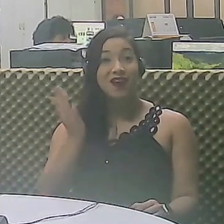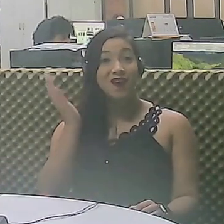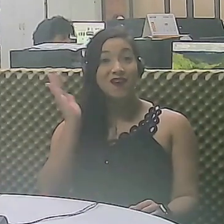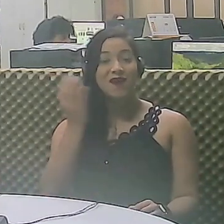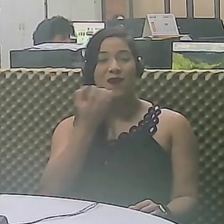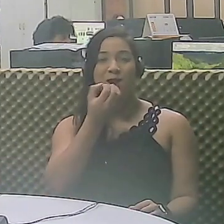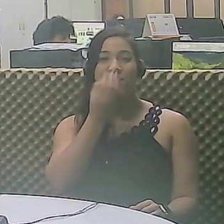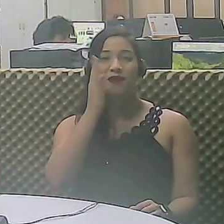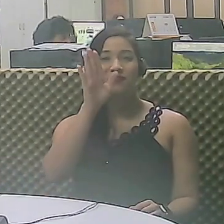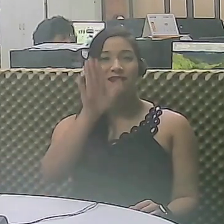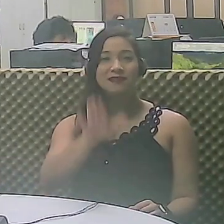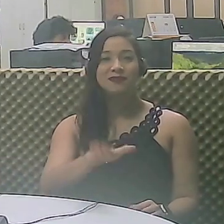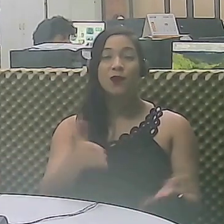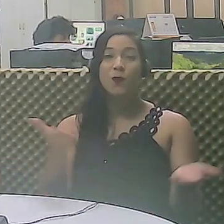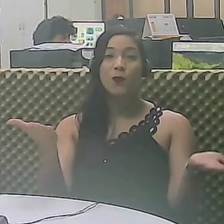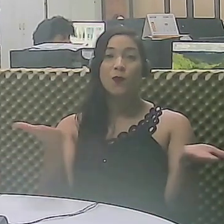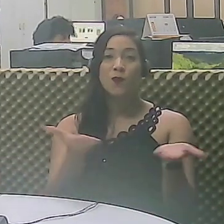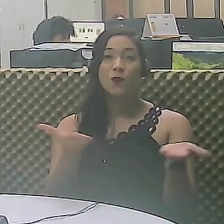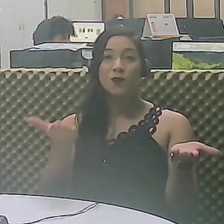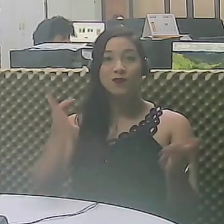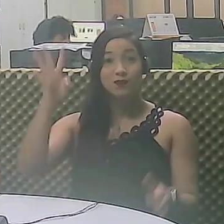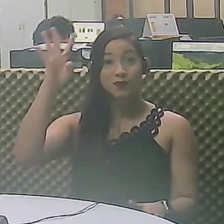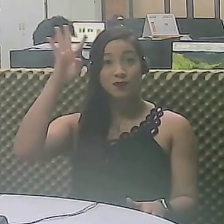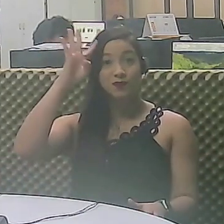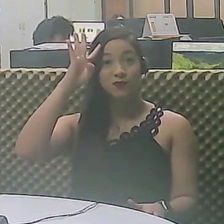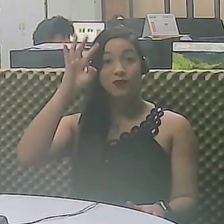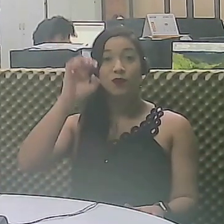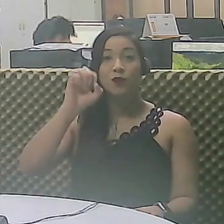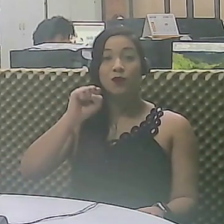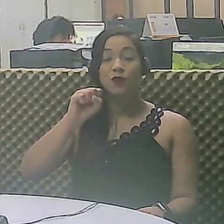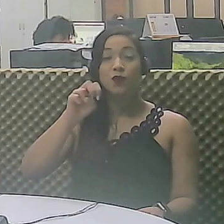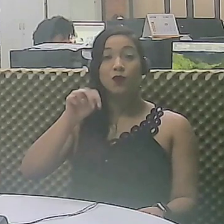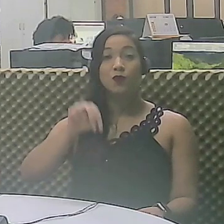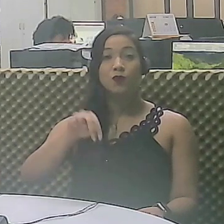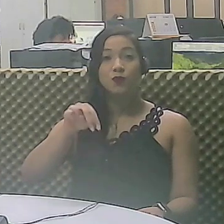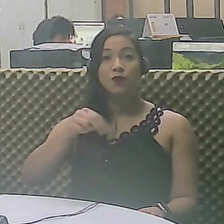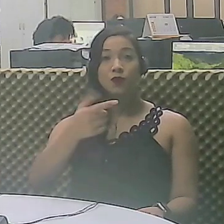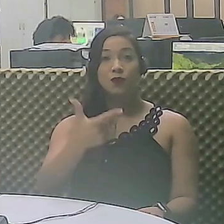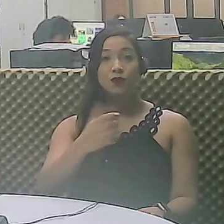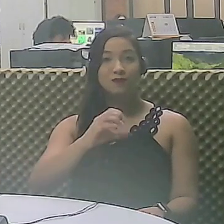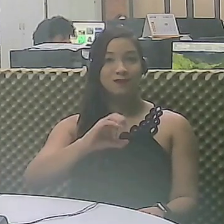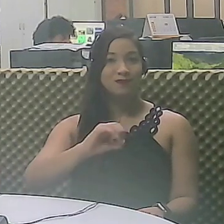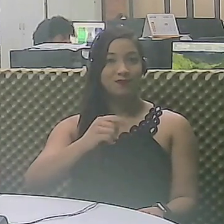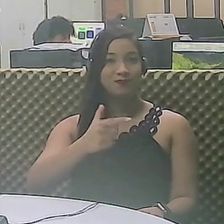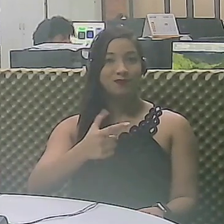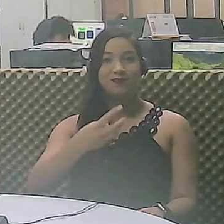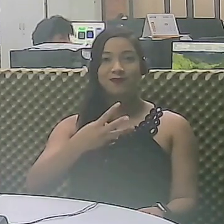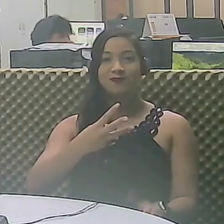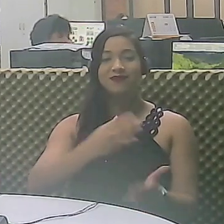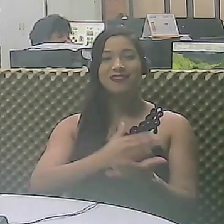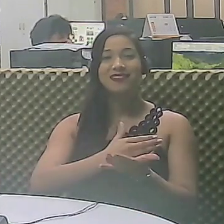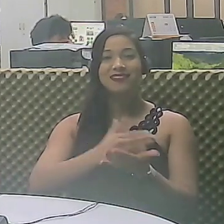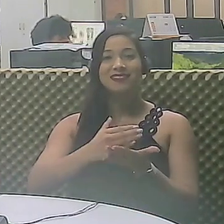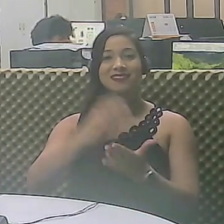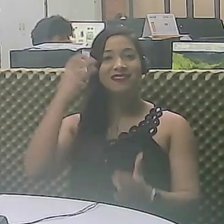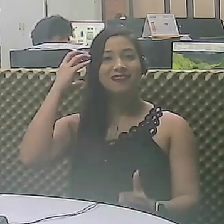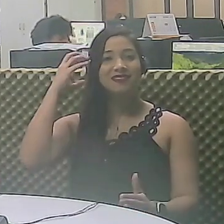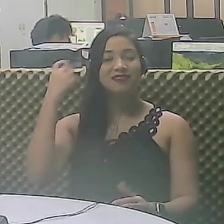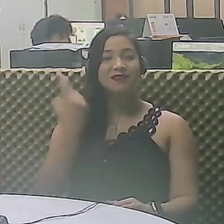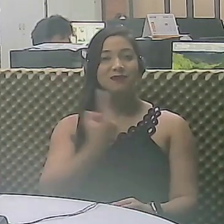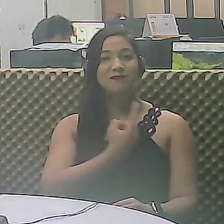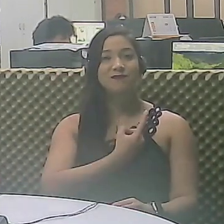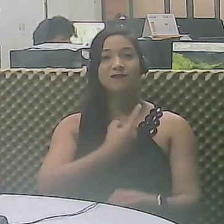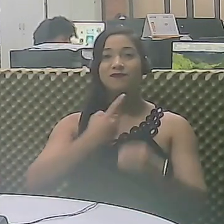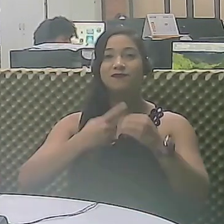Olá, boa tarde. Hoje é quarta-feira, dia 8 de novembro de 2023. Está no ar a Rádio Nossa Cidade com